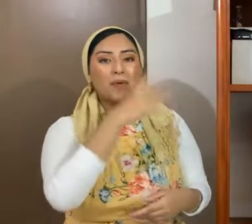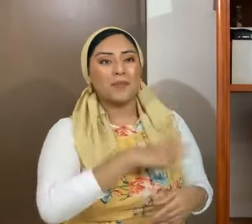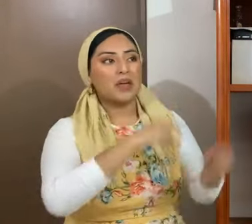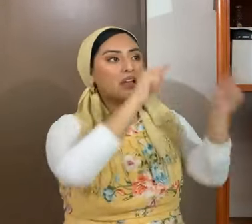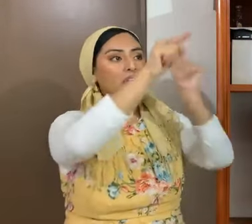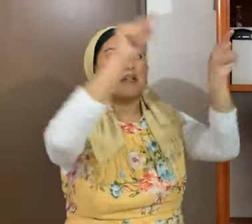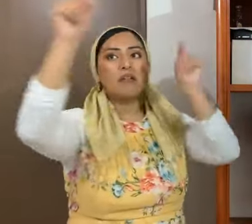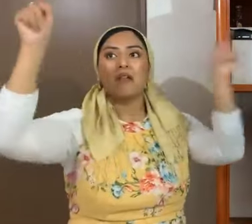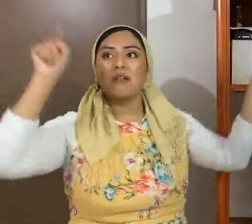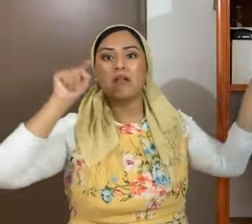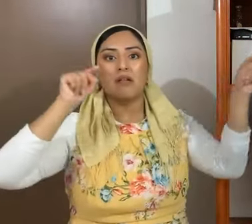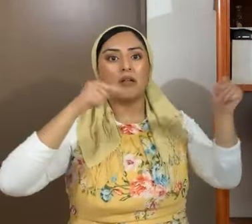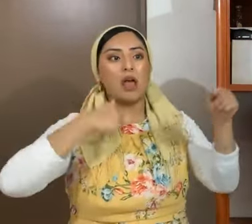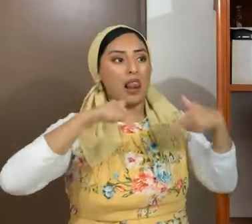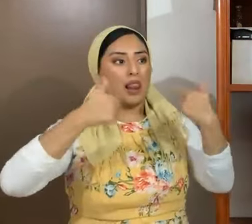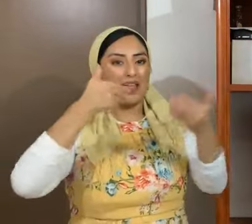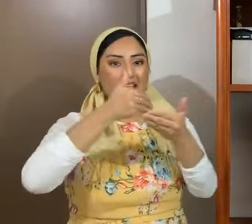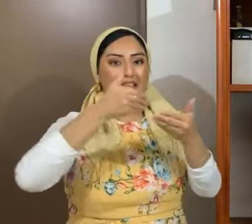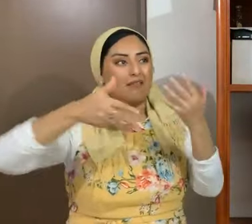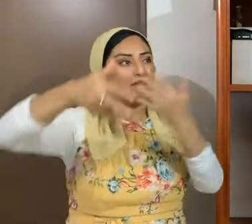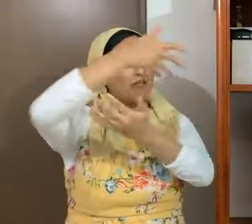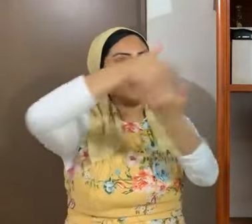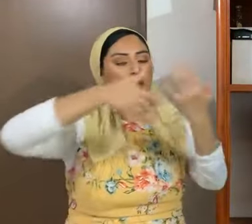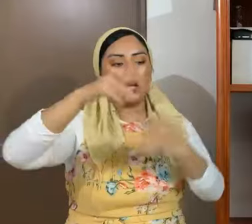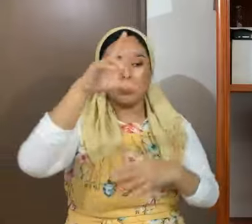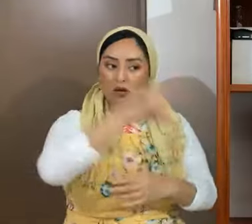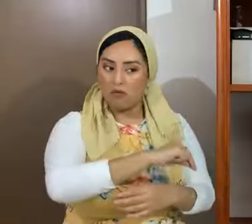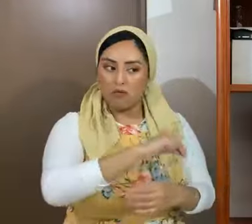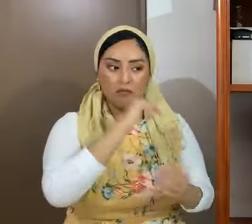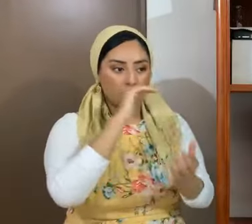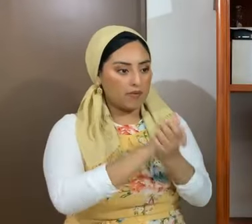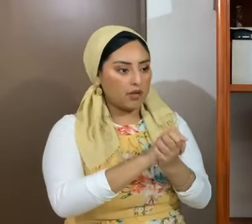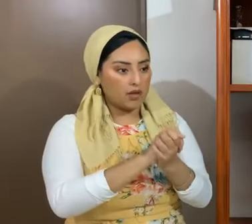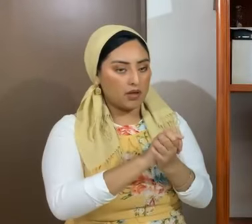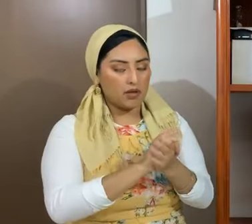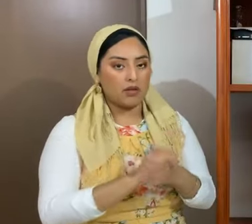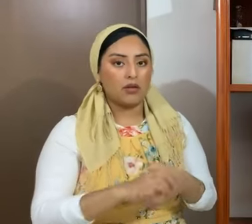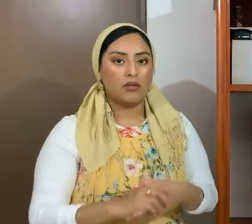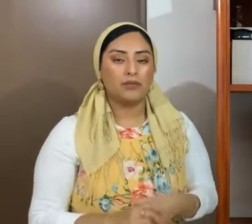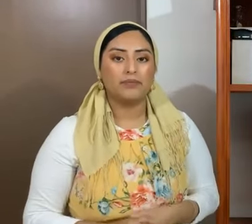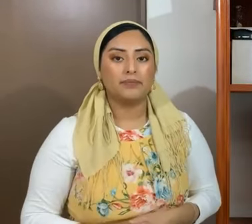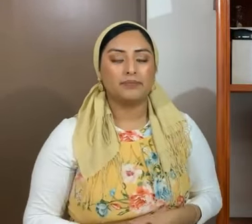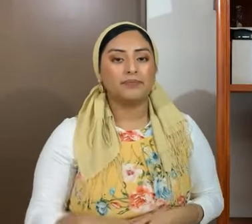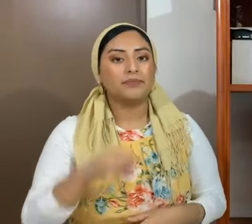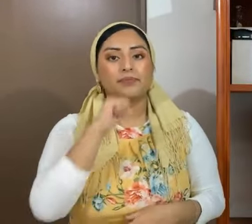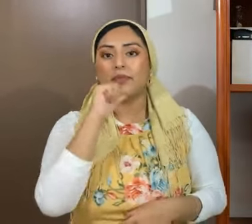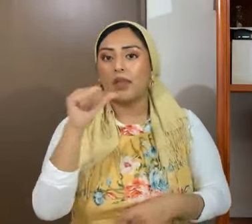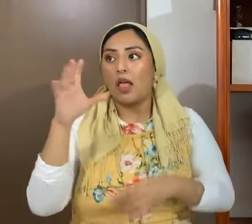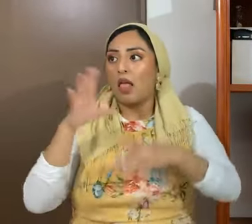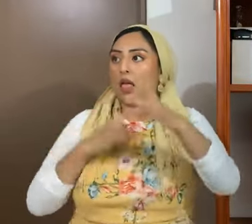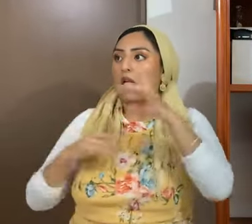cananeos entre los cuales yo habito. No asimilarse, no